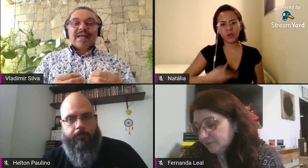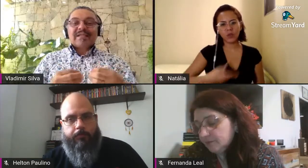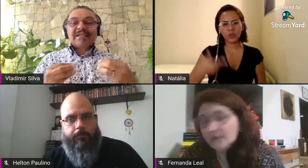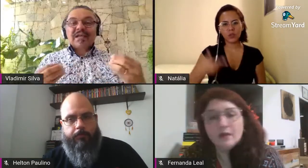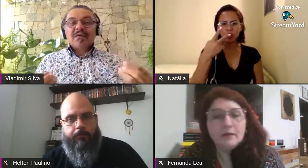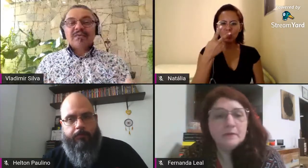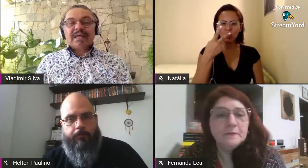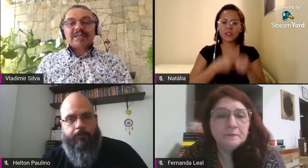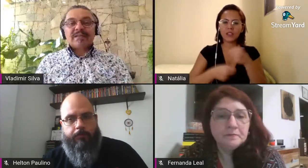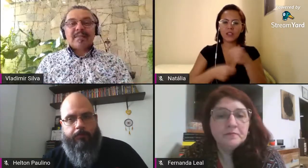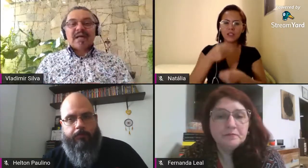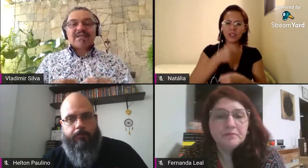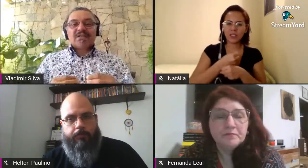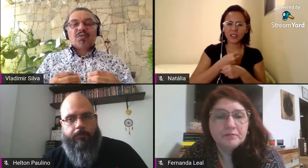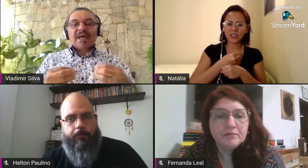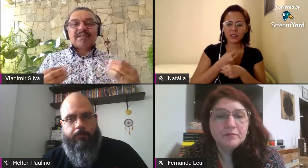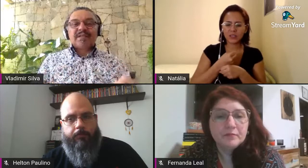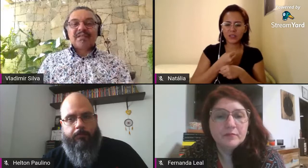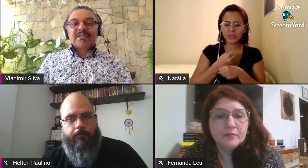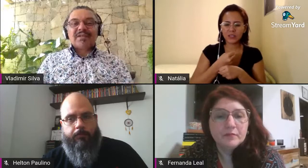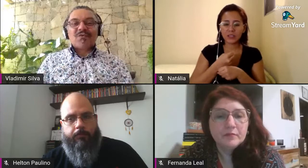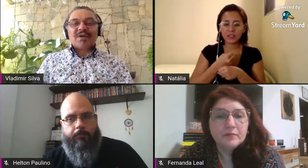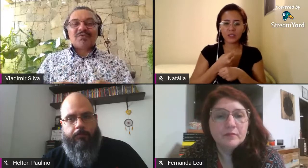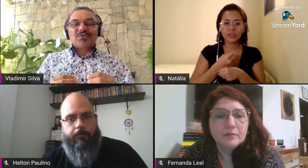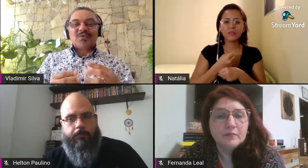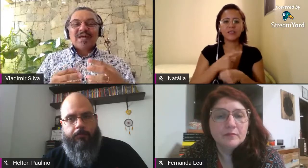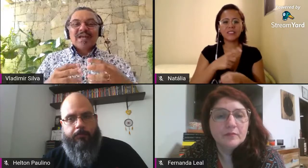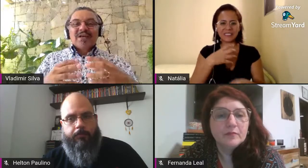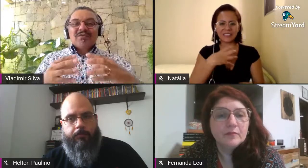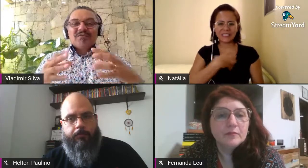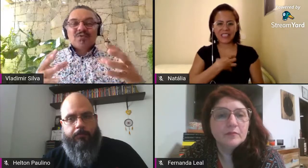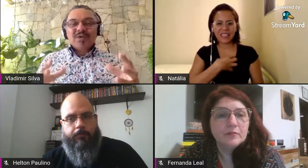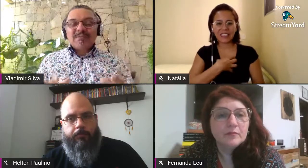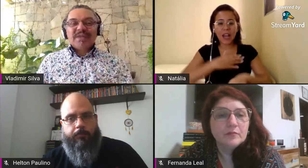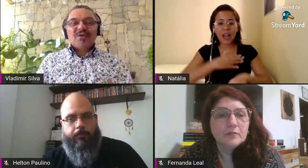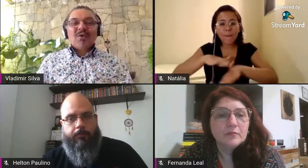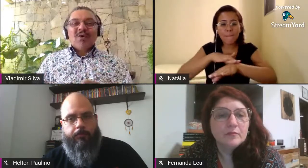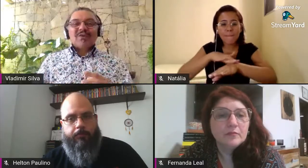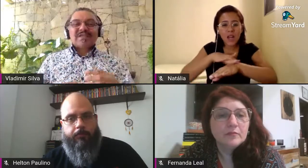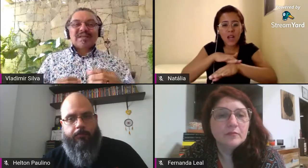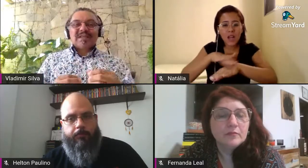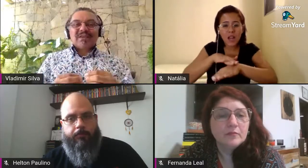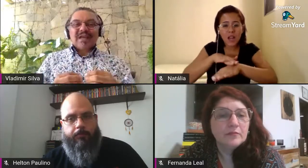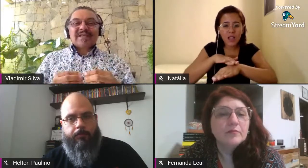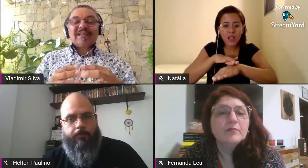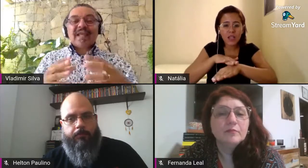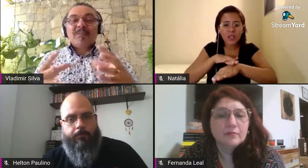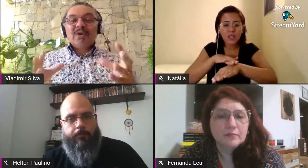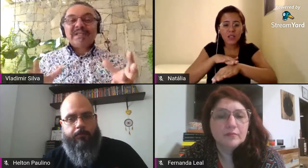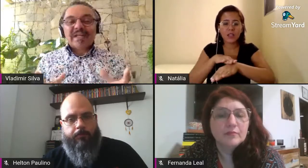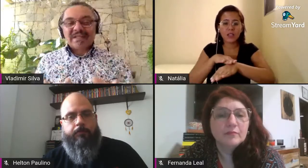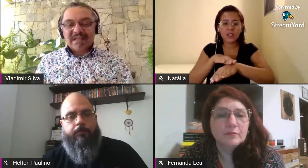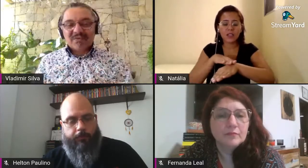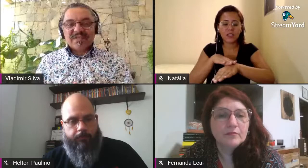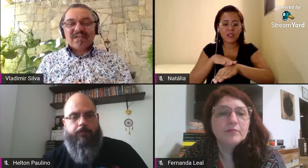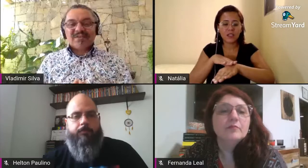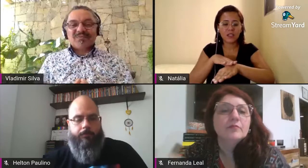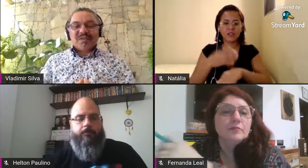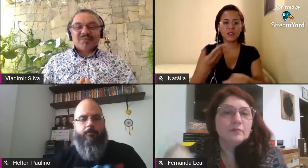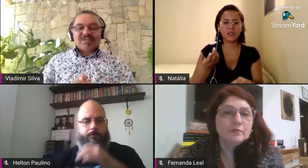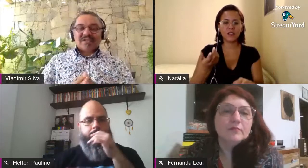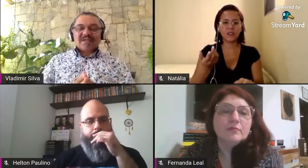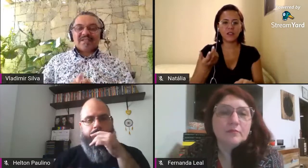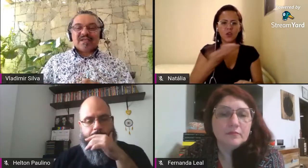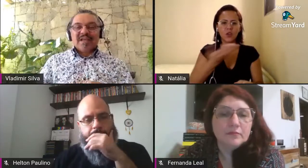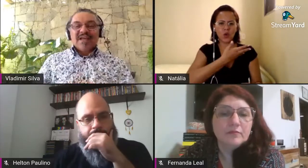a criação dessa imagem do artista enquanto figura perigosa, essa demonização, se é que